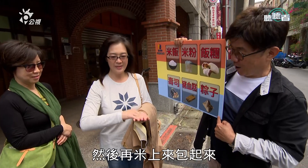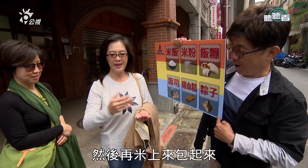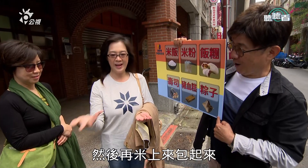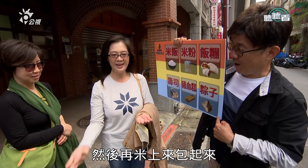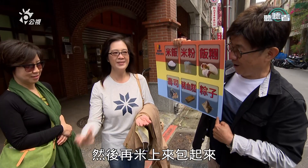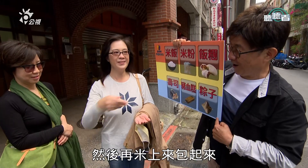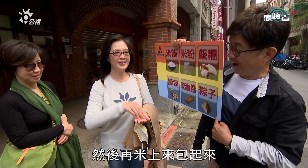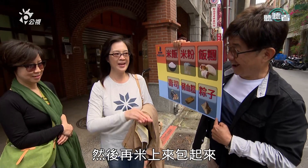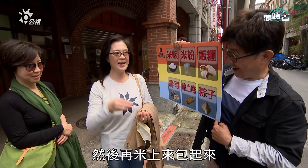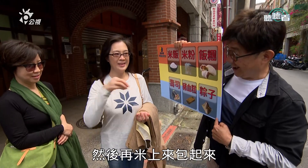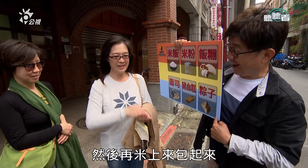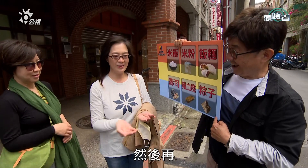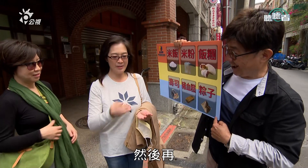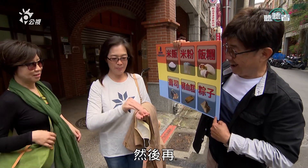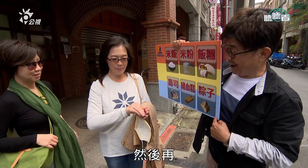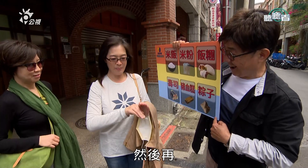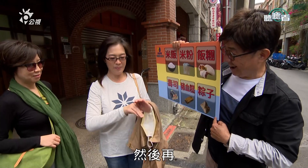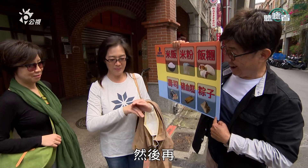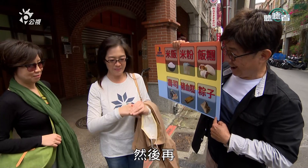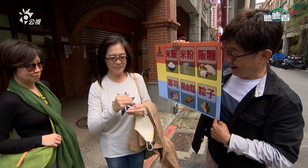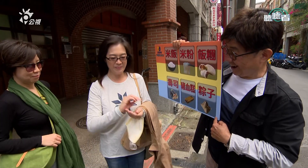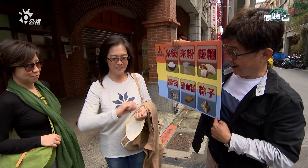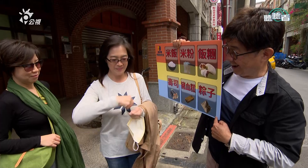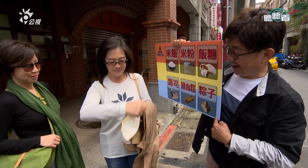上来，